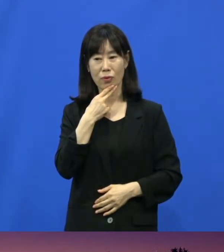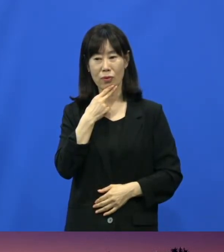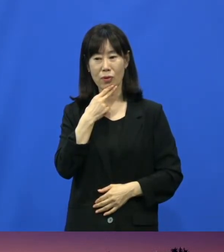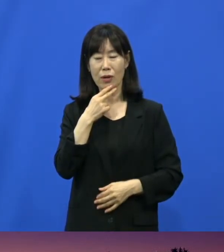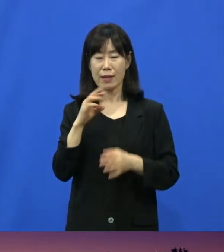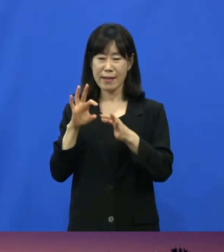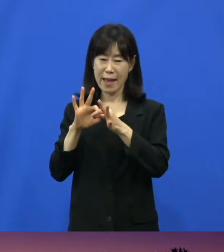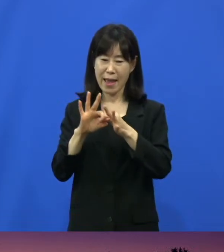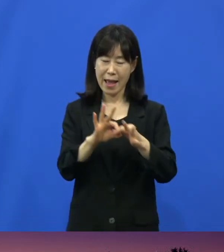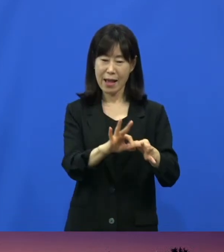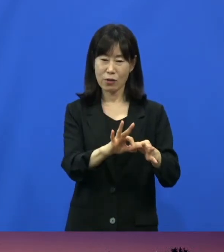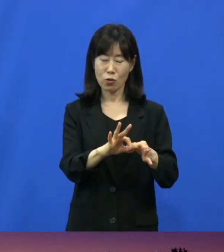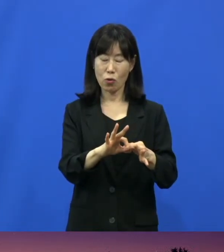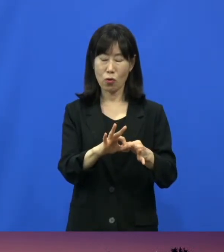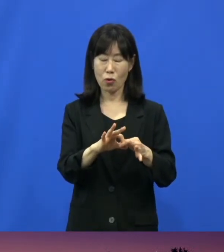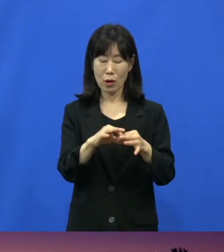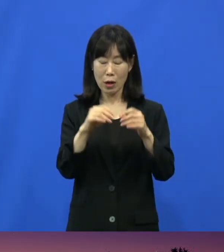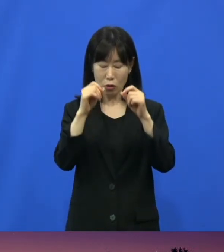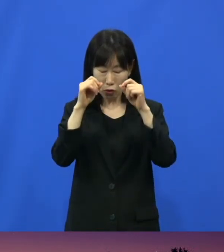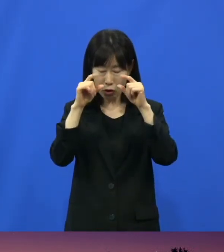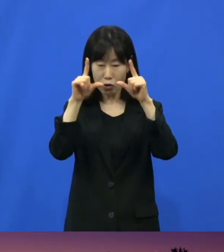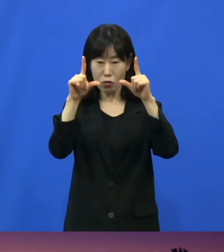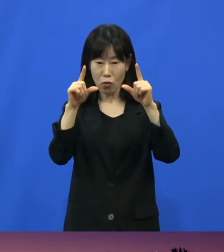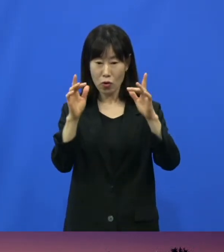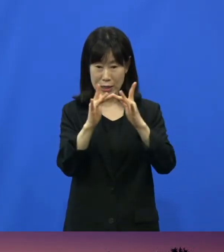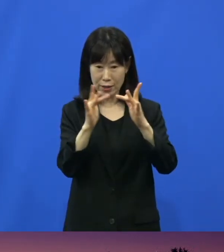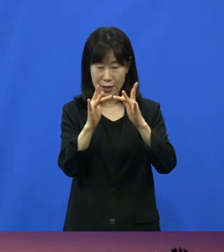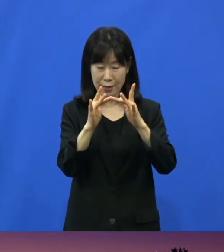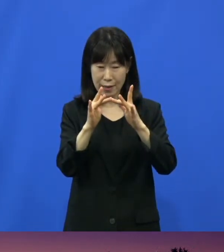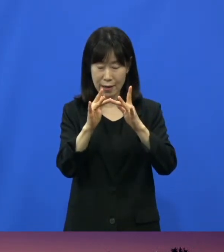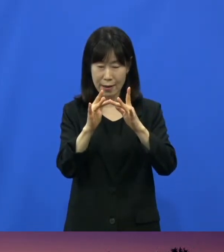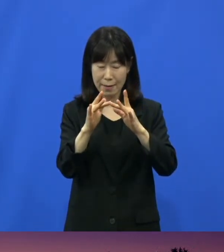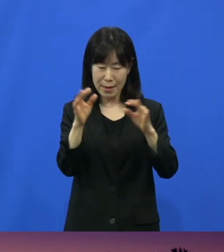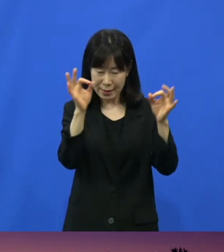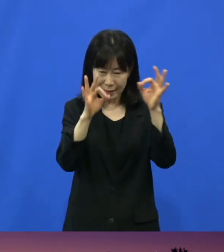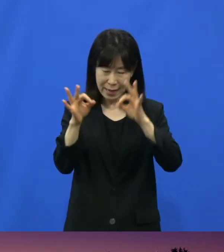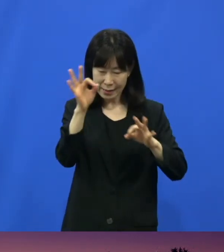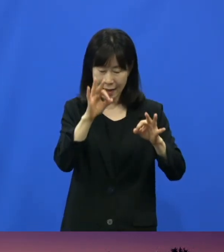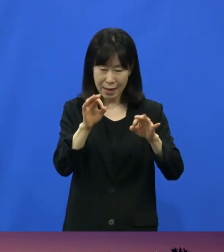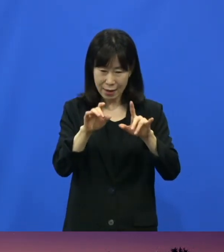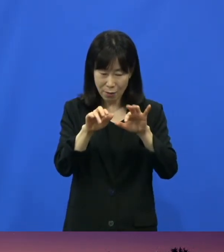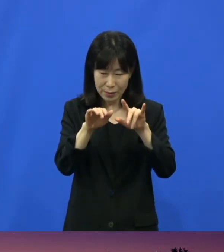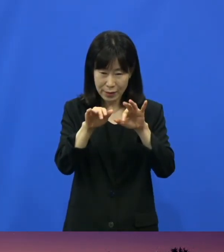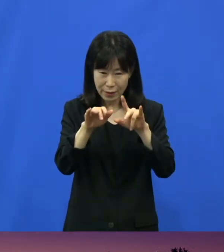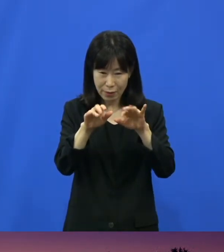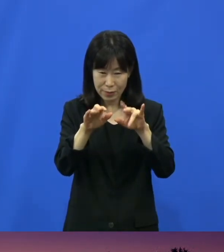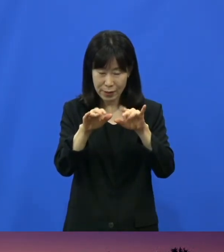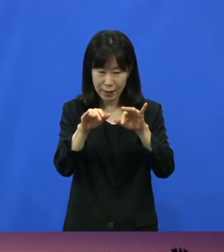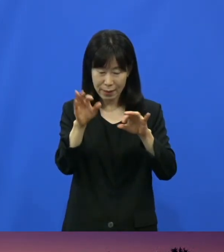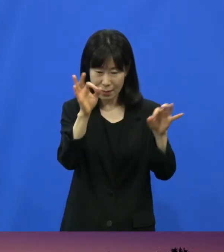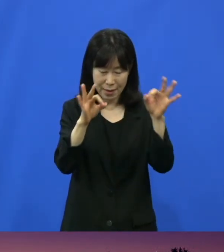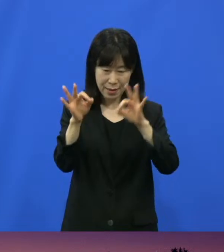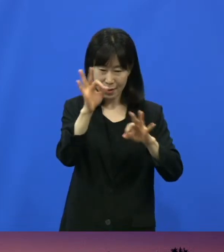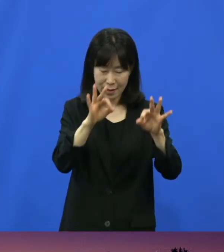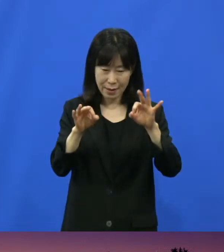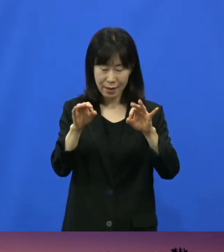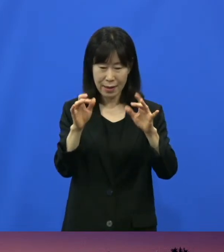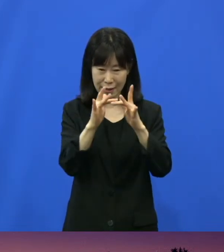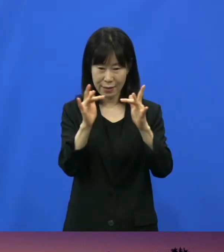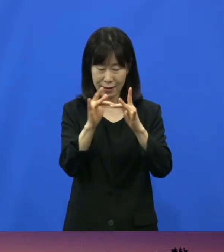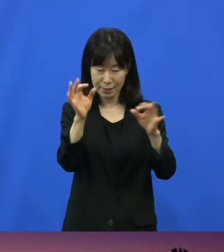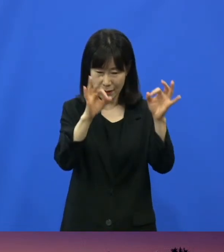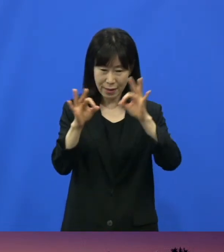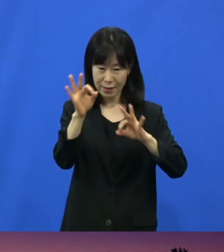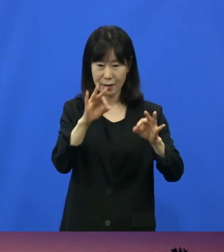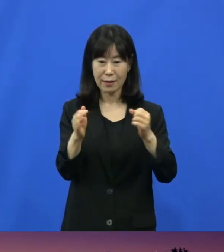끊임없이 눈으로 탐욕적으로 무엇인가를 찾아내고 있는 거죠. 이게 디지털 문명이 오늘 우리에게 주어진